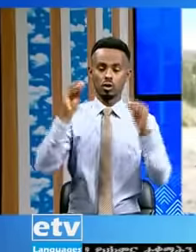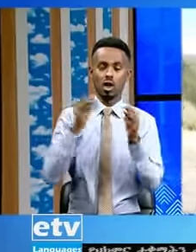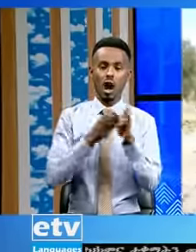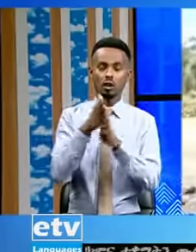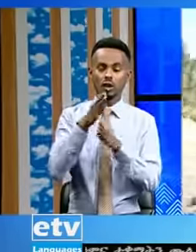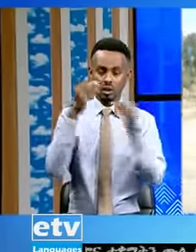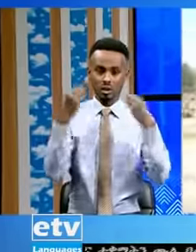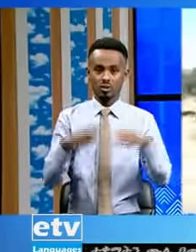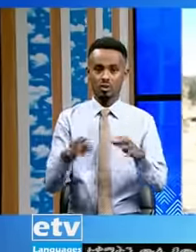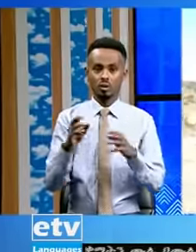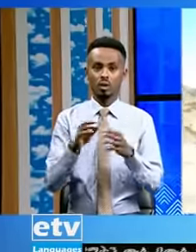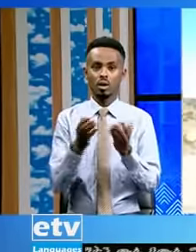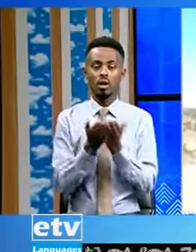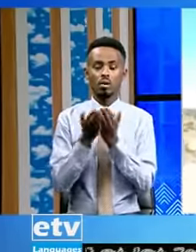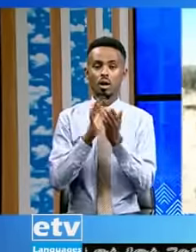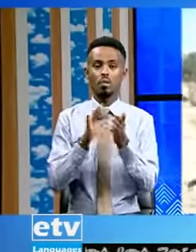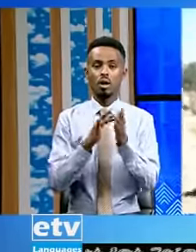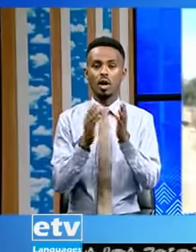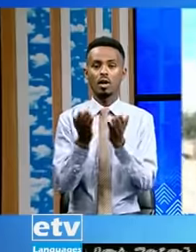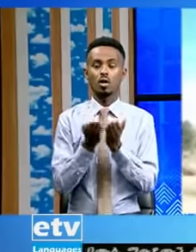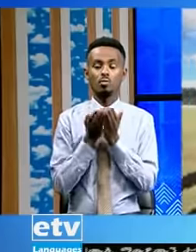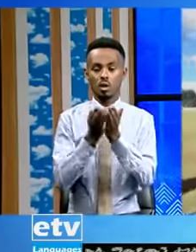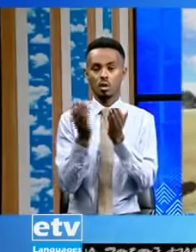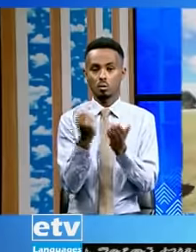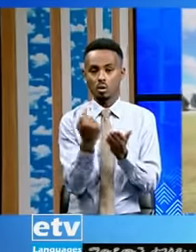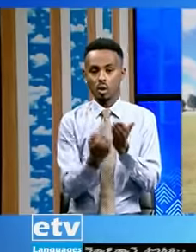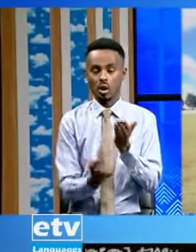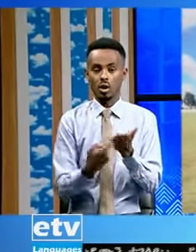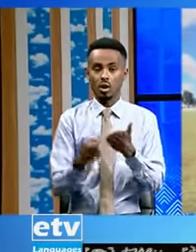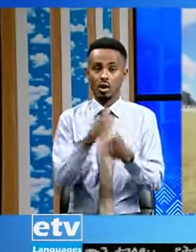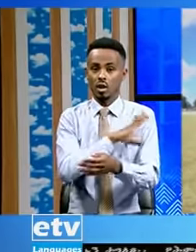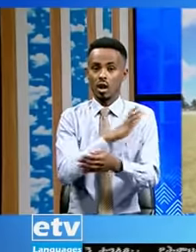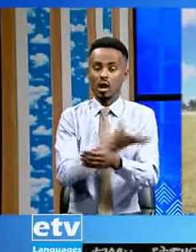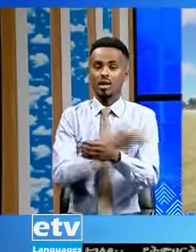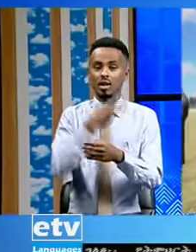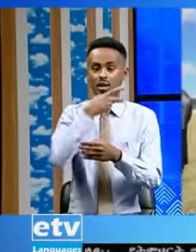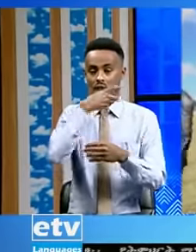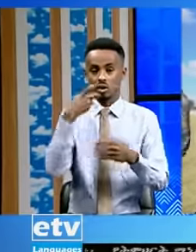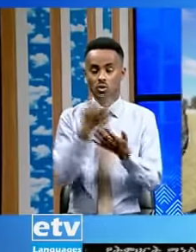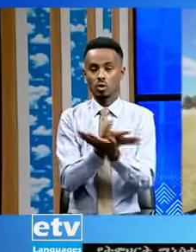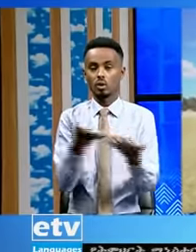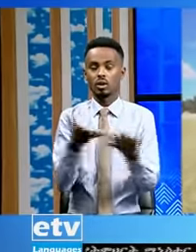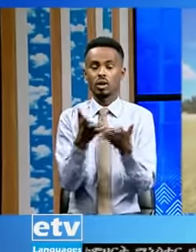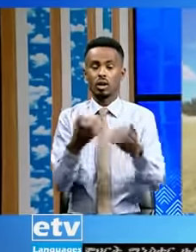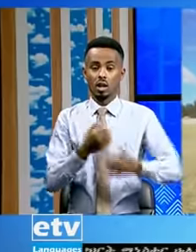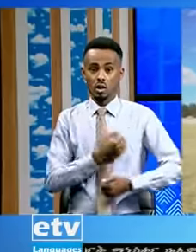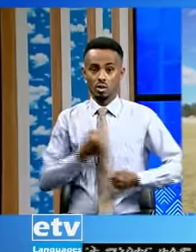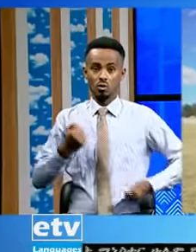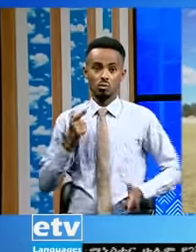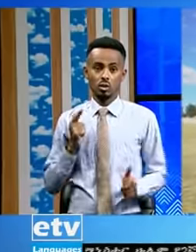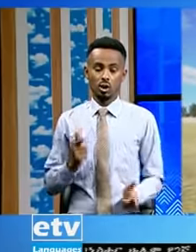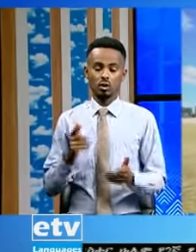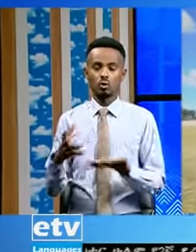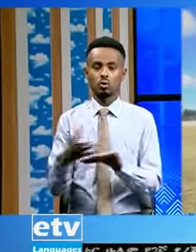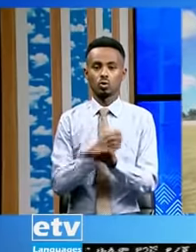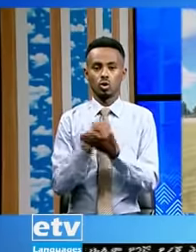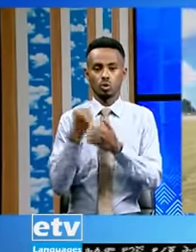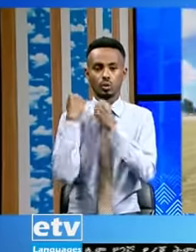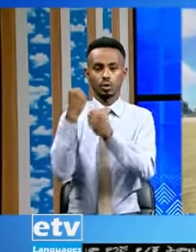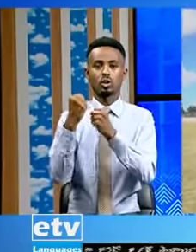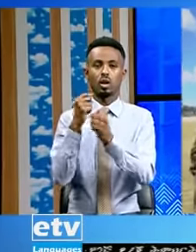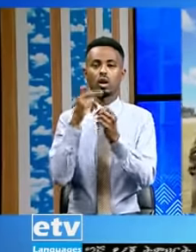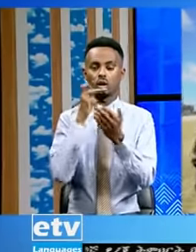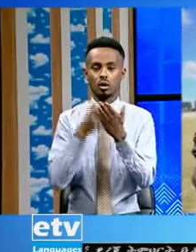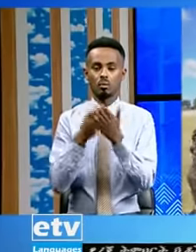አቅጣጫ እንደጠፋበት የባህር ላይ መርከብ እየዋለለ ነው። እናም ይህንን ኃይል የሰረቀውን ንብረትና የታጠቀውን መሳሪያ ተረክቦ በጀግና